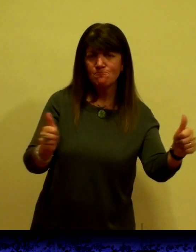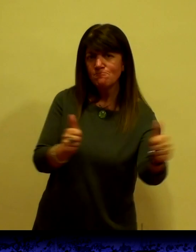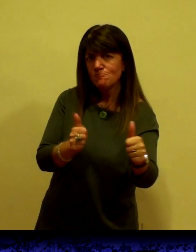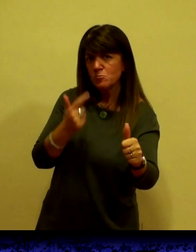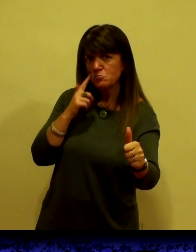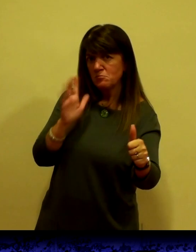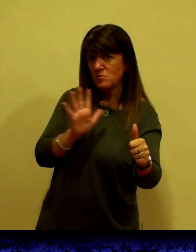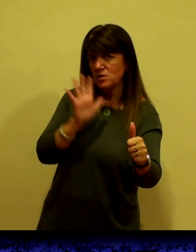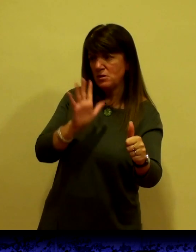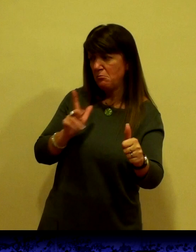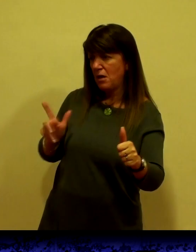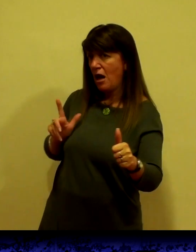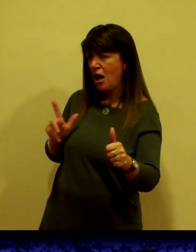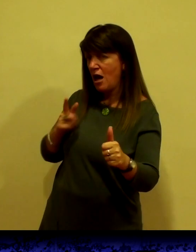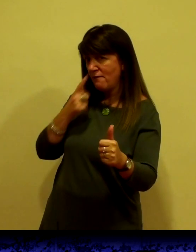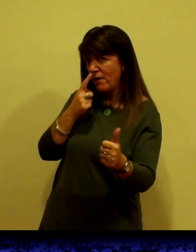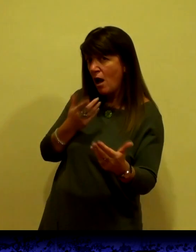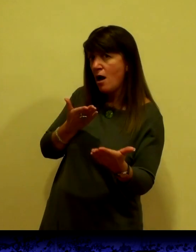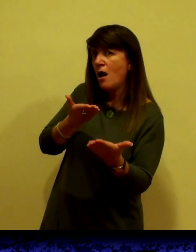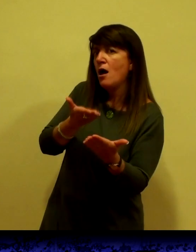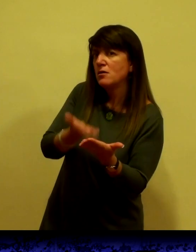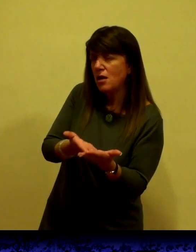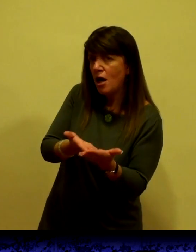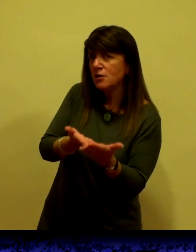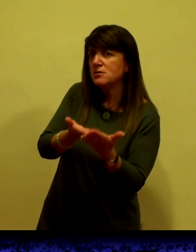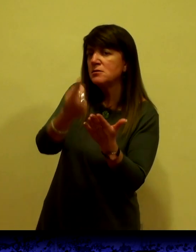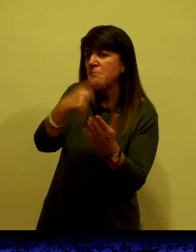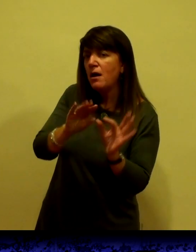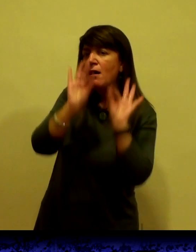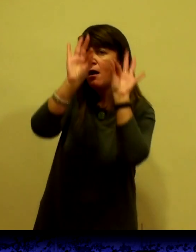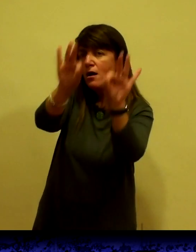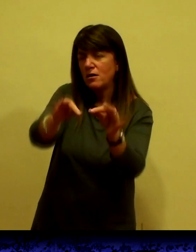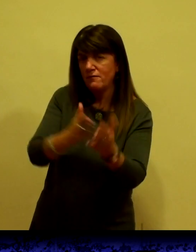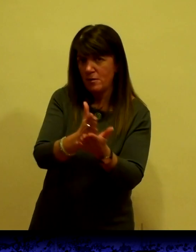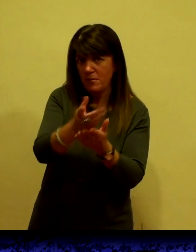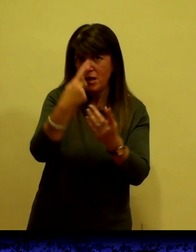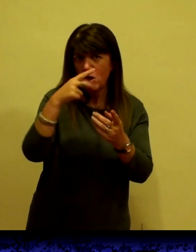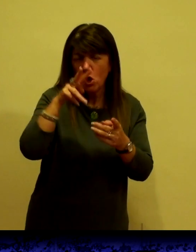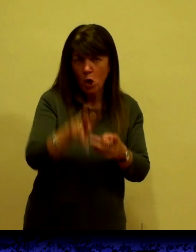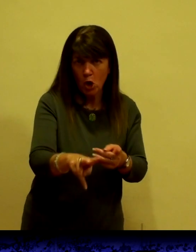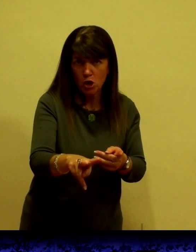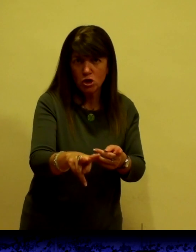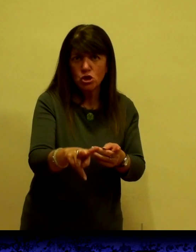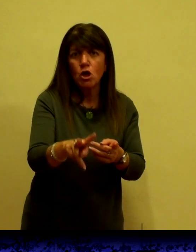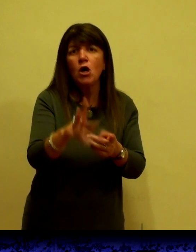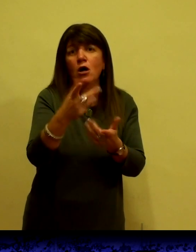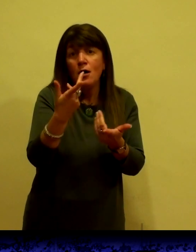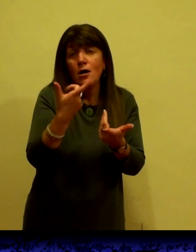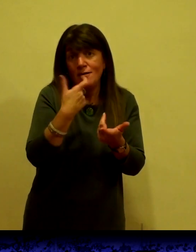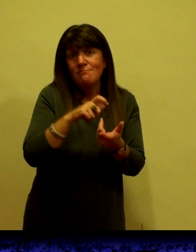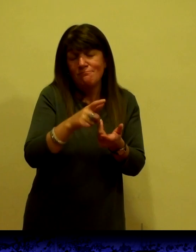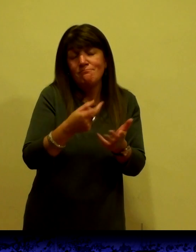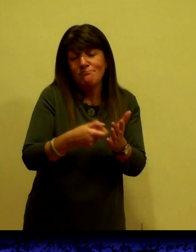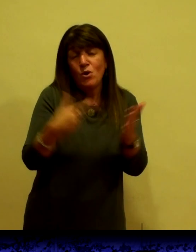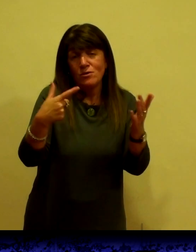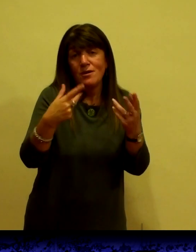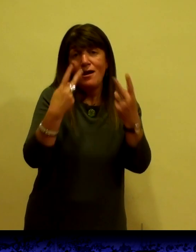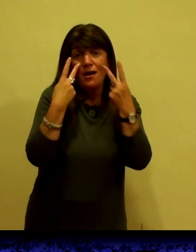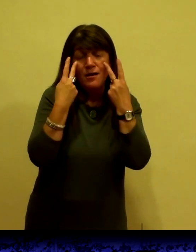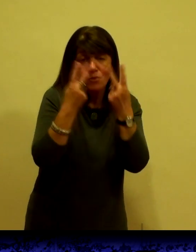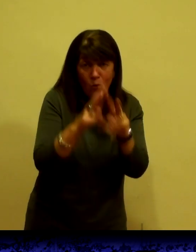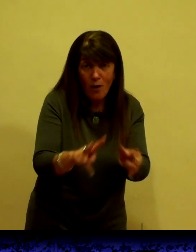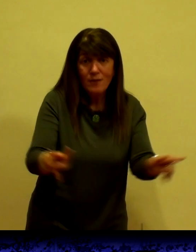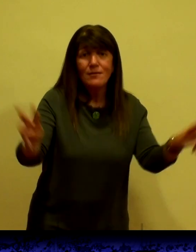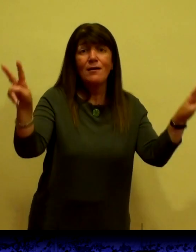sembravano più adatti ad un percorso di questo tipo, che appunto implicava anche il guardare al